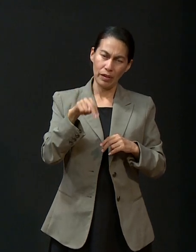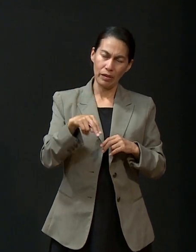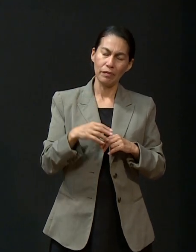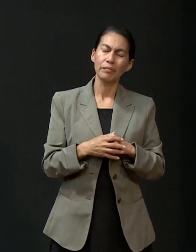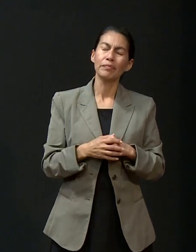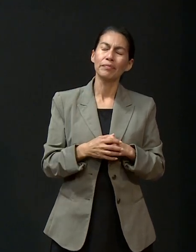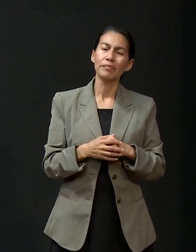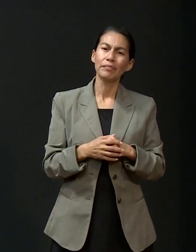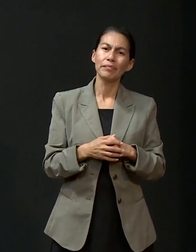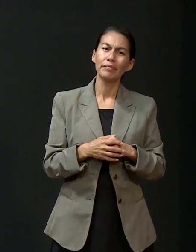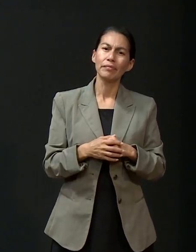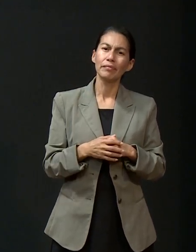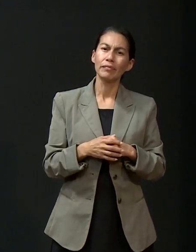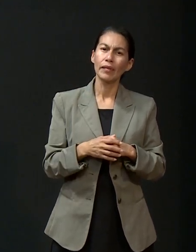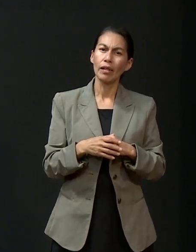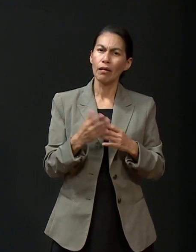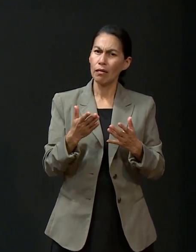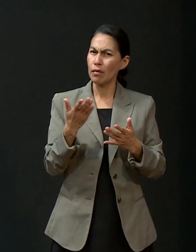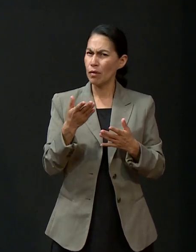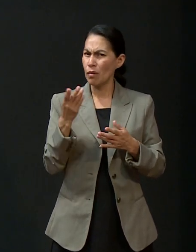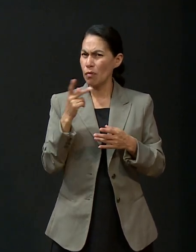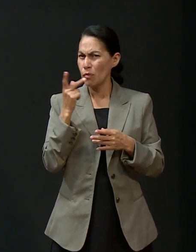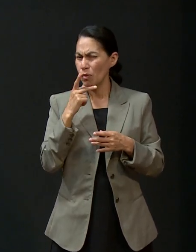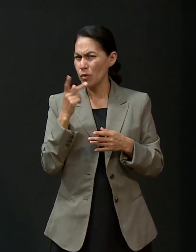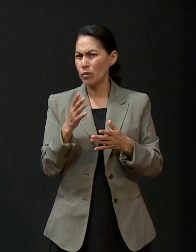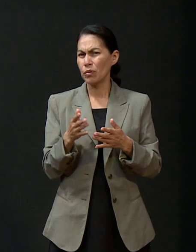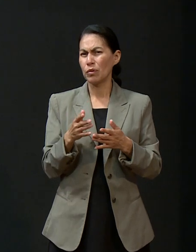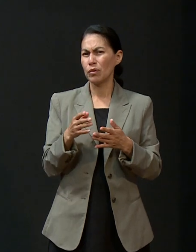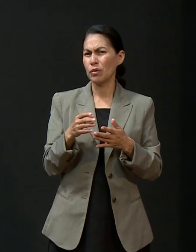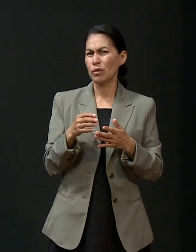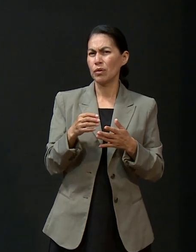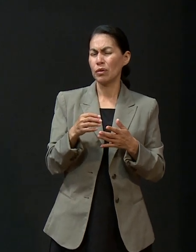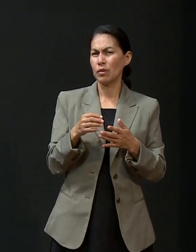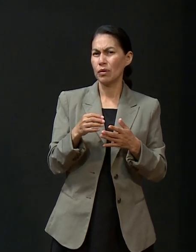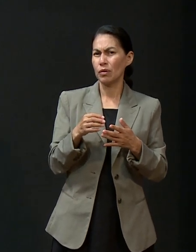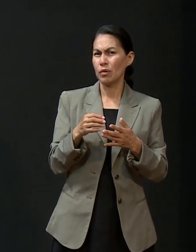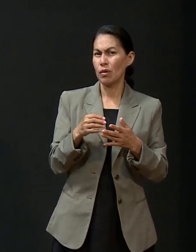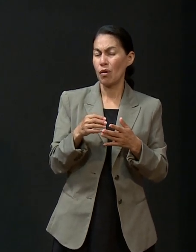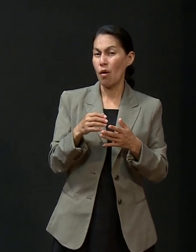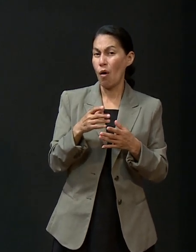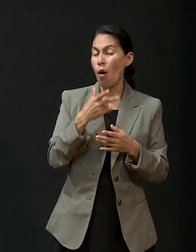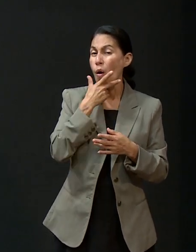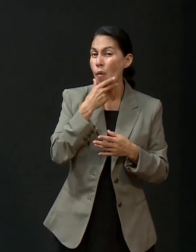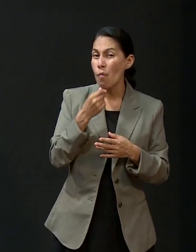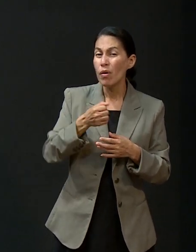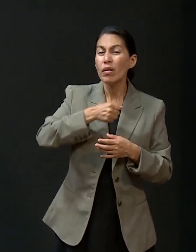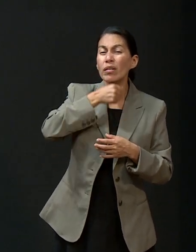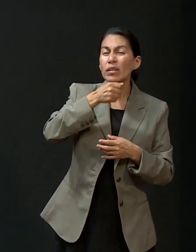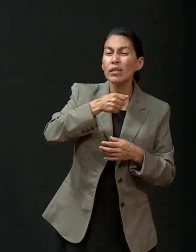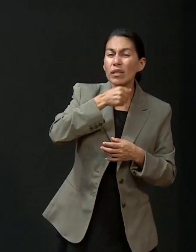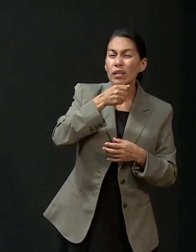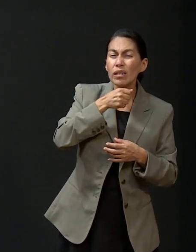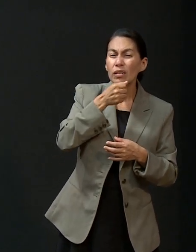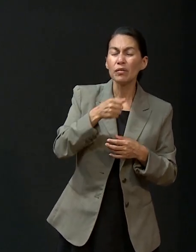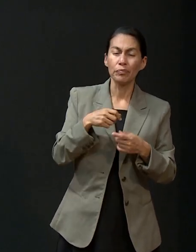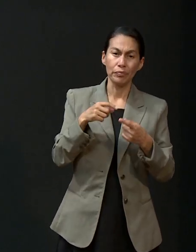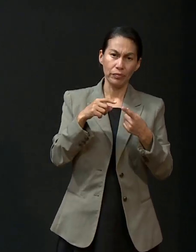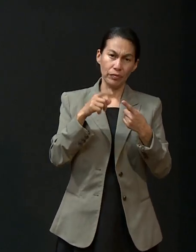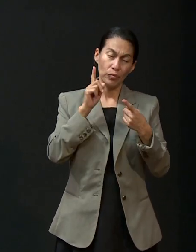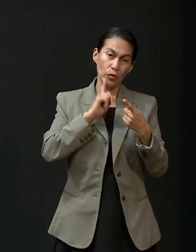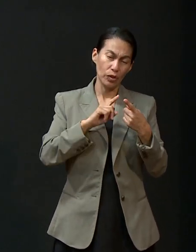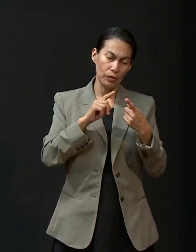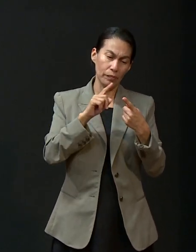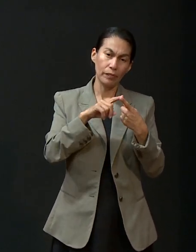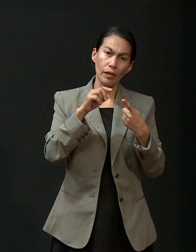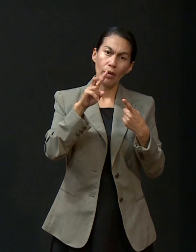Cubides Pedido De oración por las personas De adulta De edad De adulto Mayor En